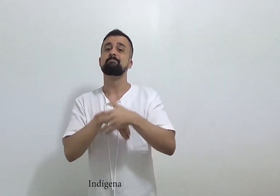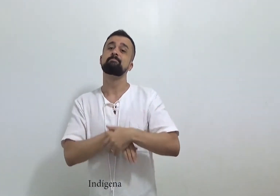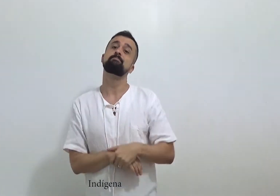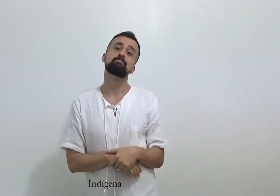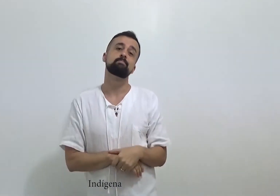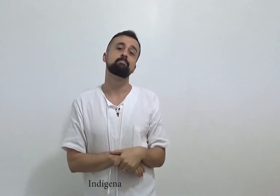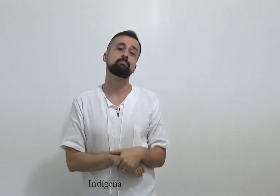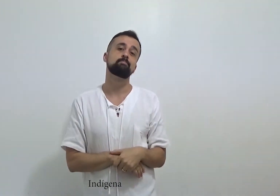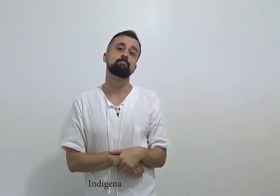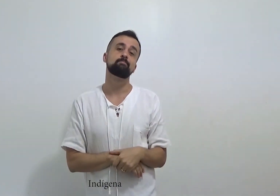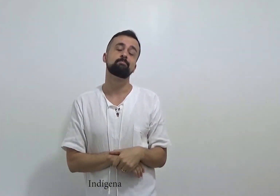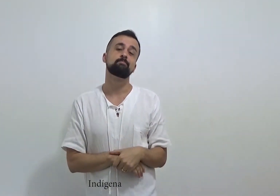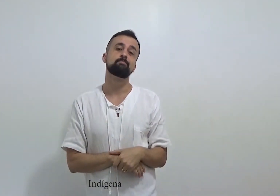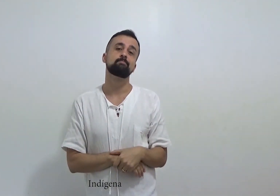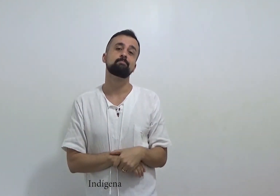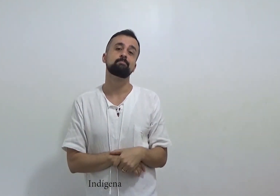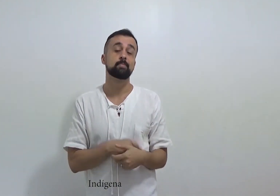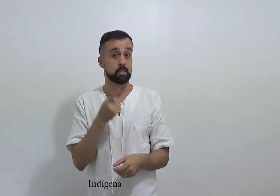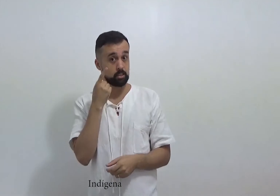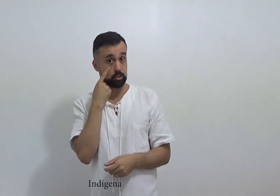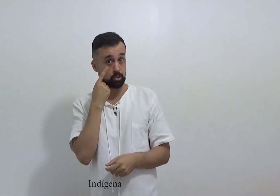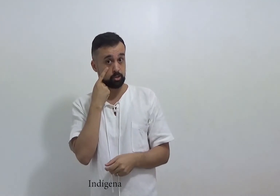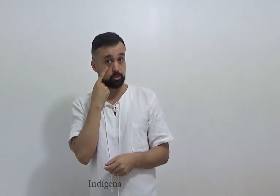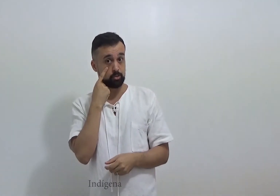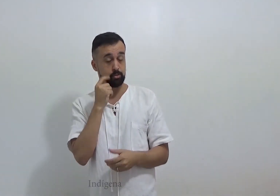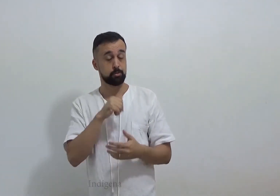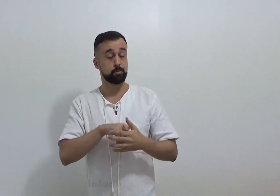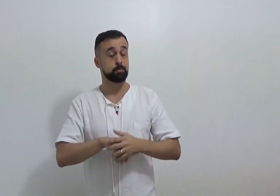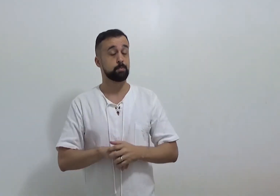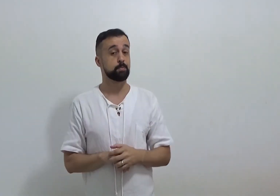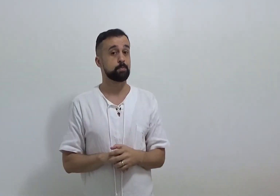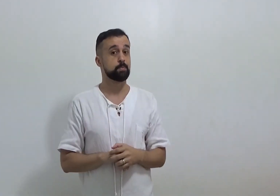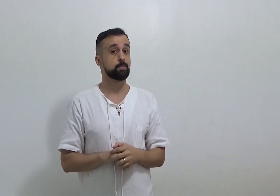que vocês conhecem para indígena?